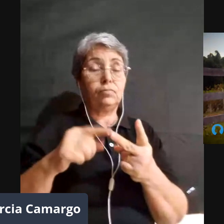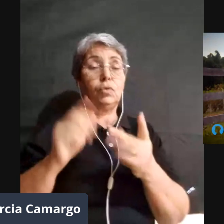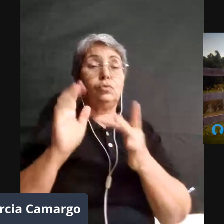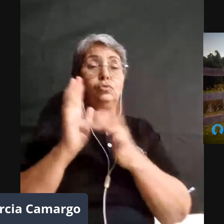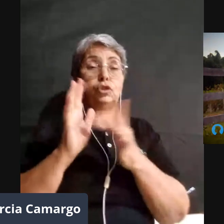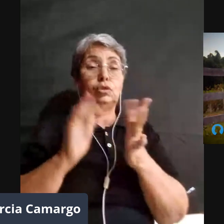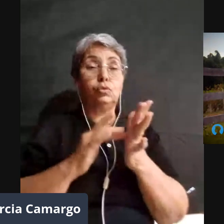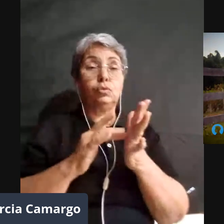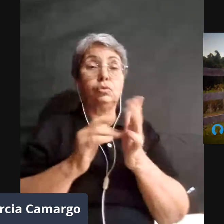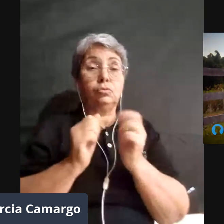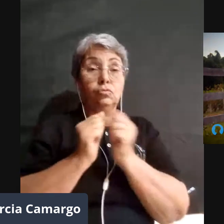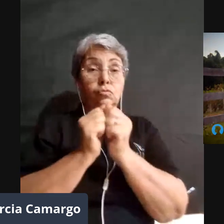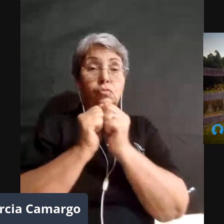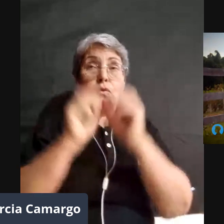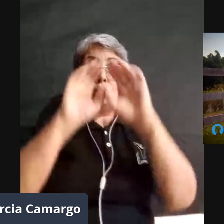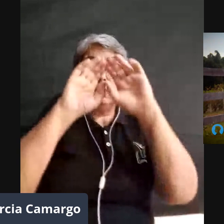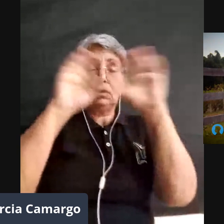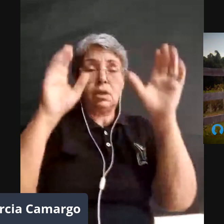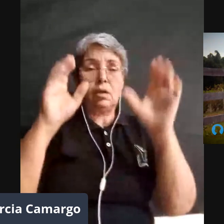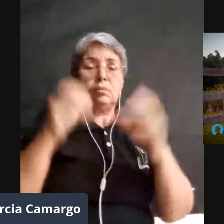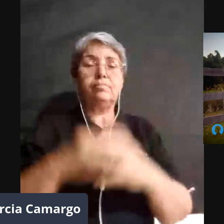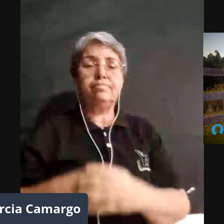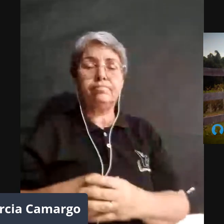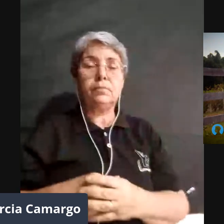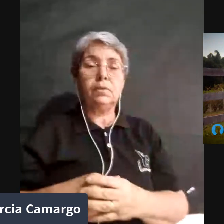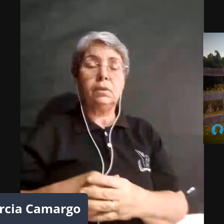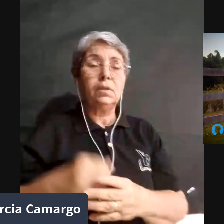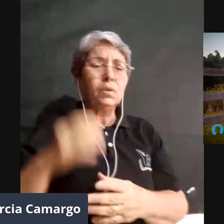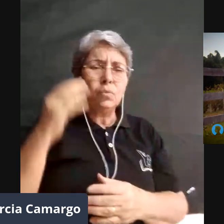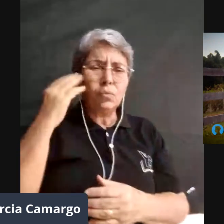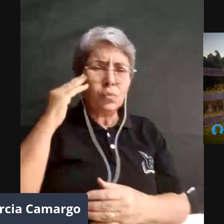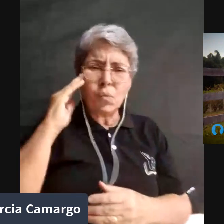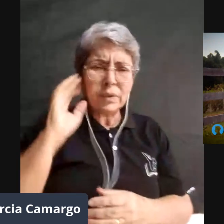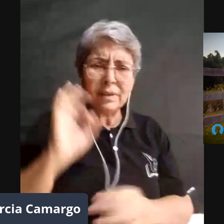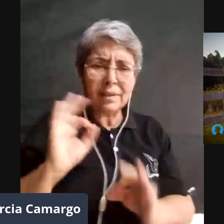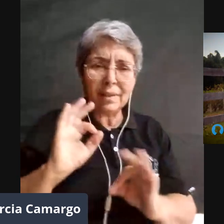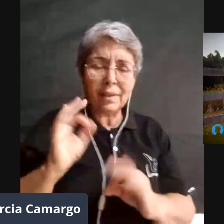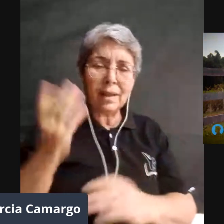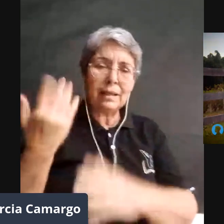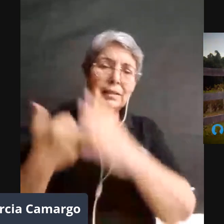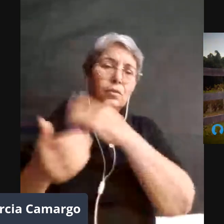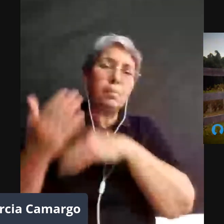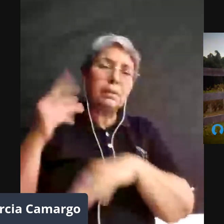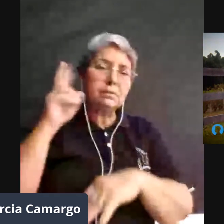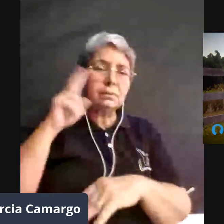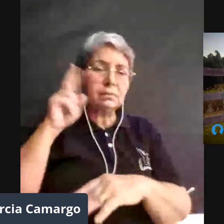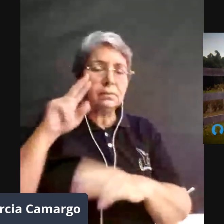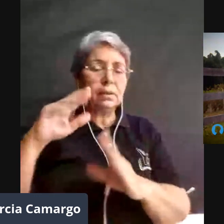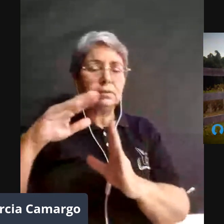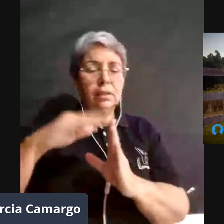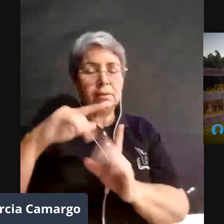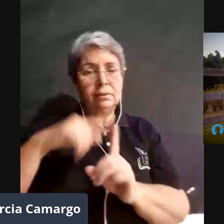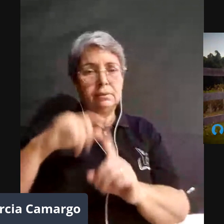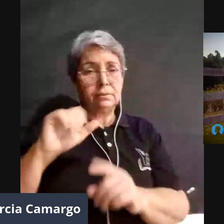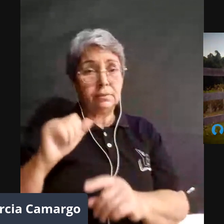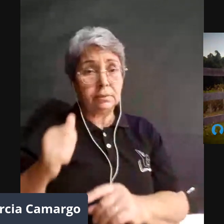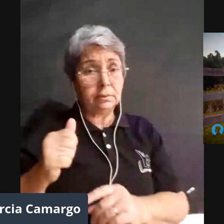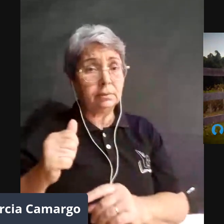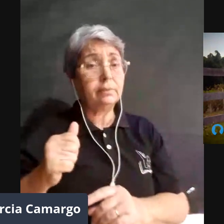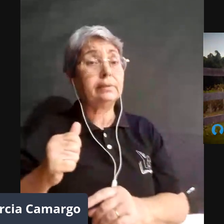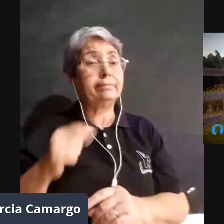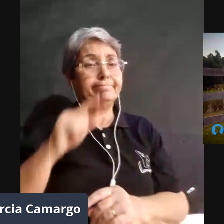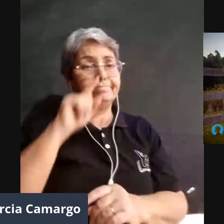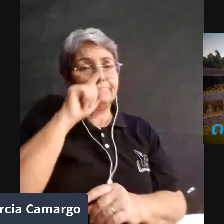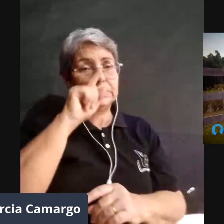de 1888 e também sem que o nosso problema espiritual seja resolvido. E alguns podem perguntar, que